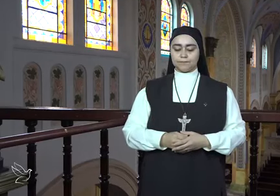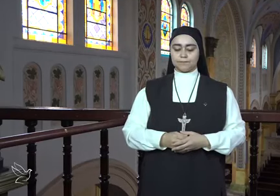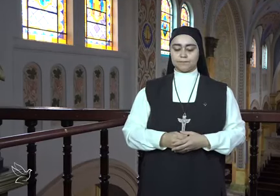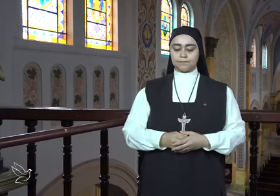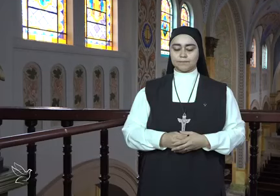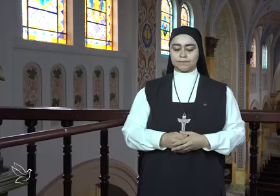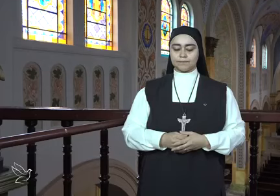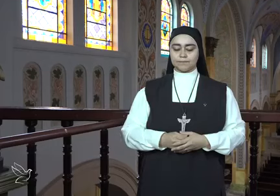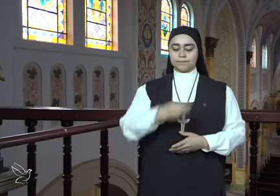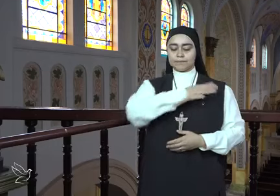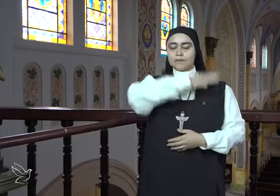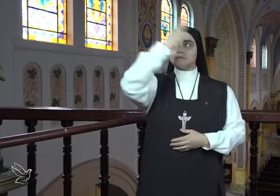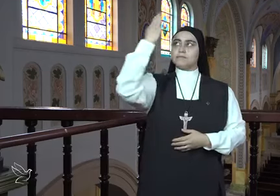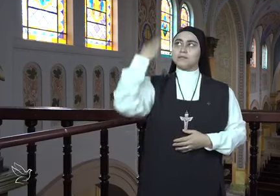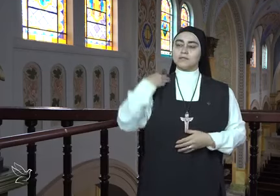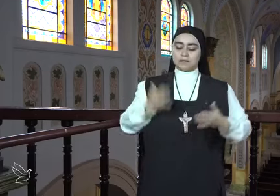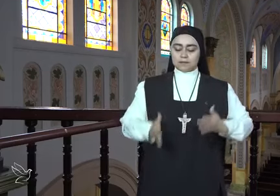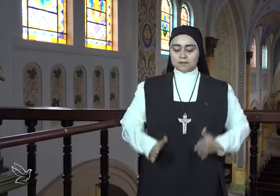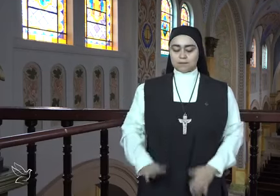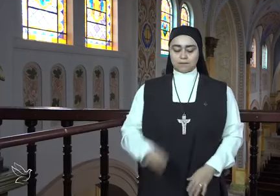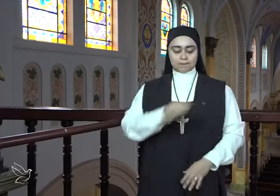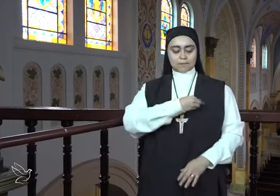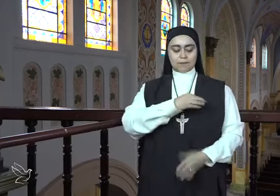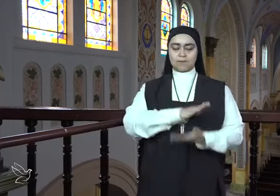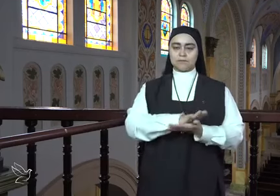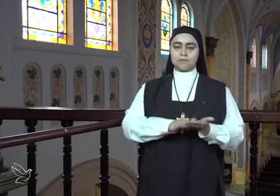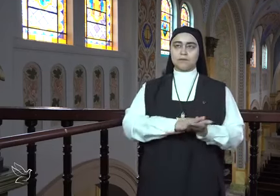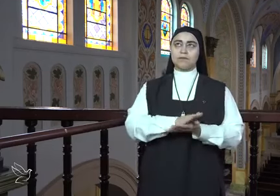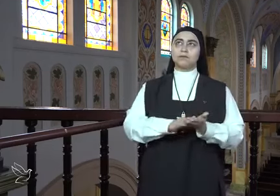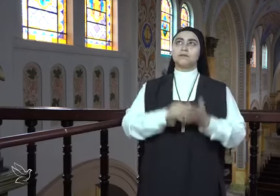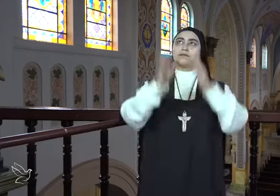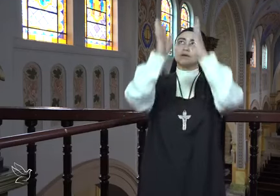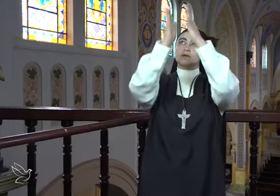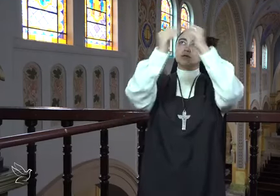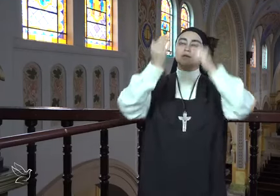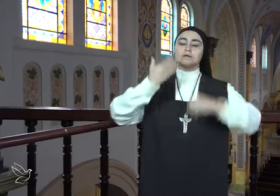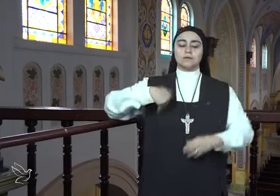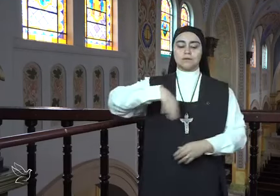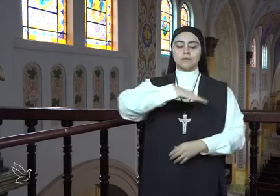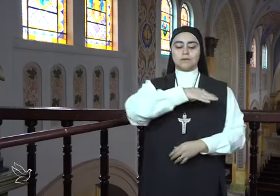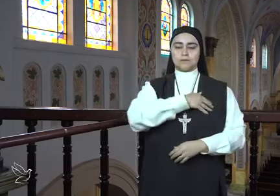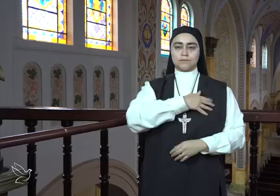Ó Maria concebida sem pecado, rogai por nós que recorremos a vós.